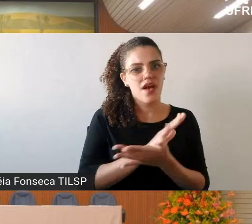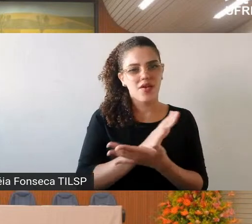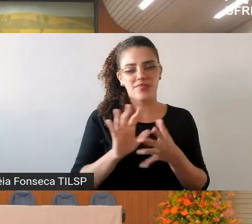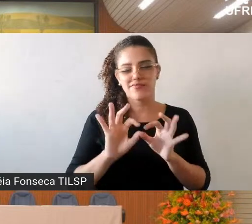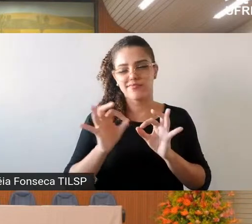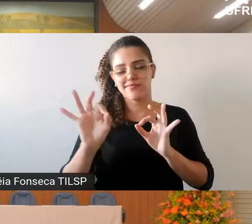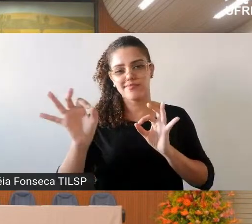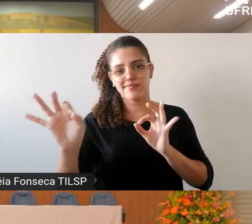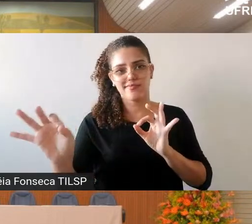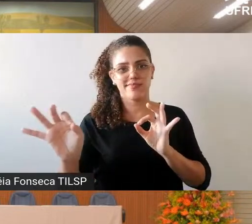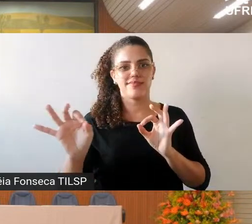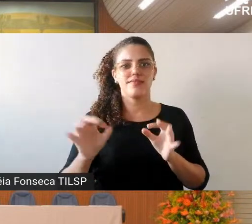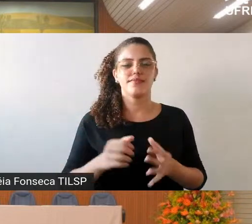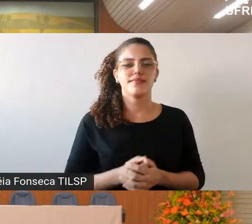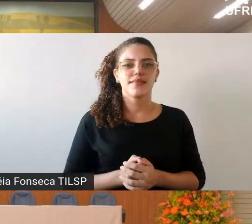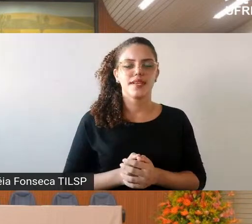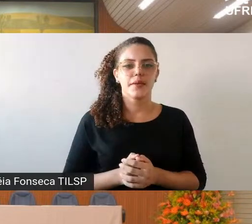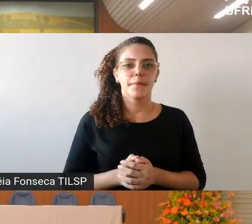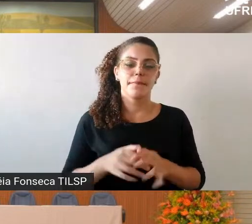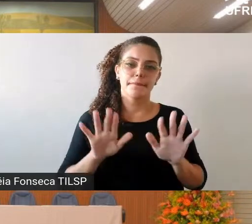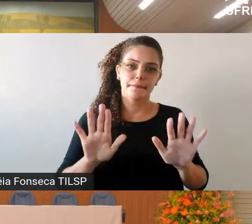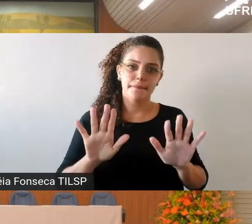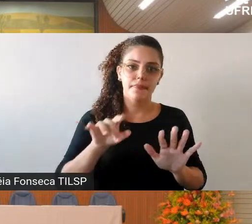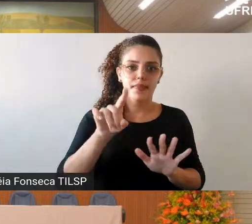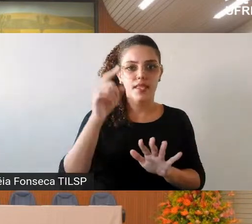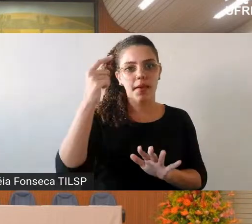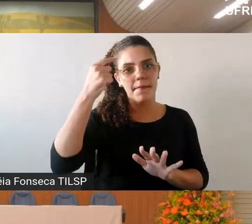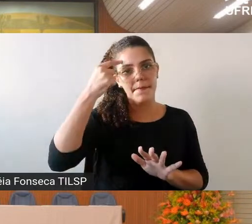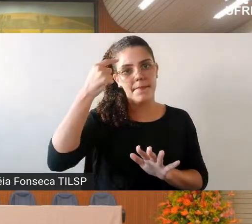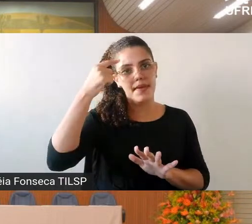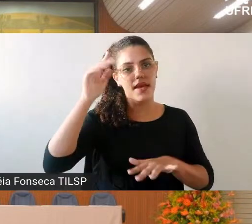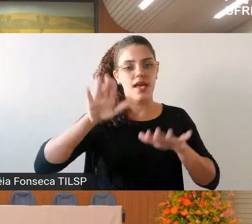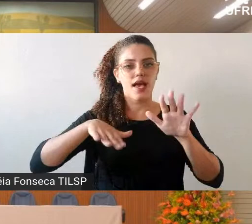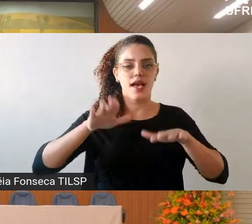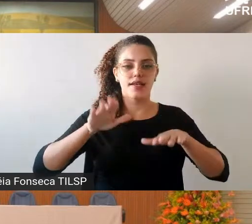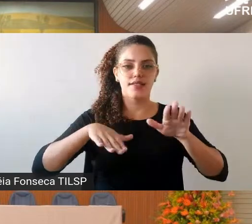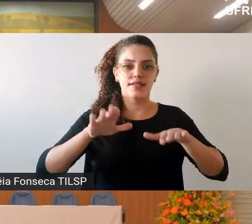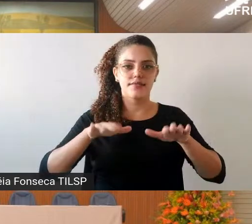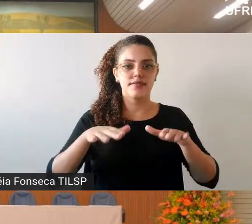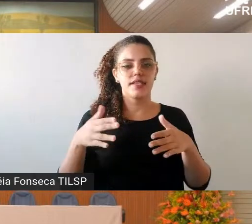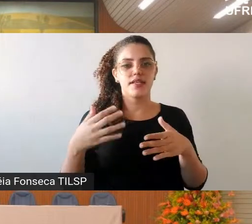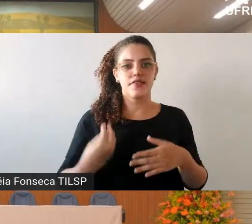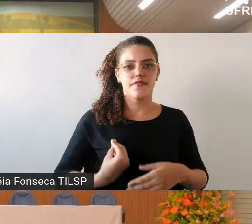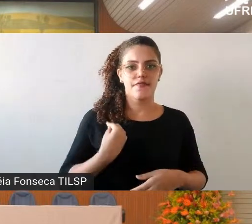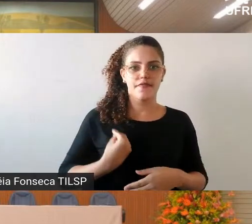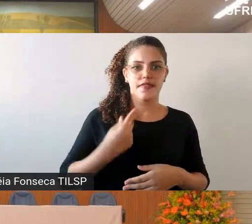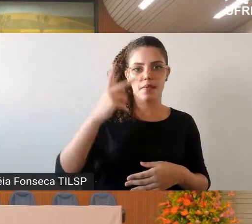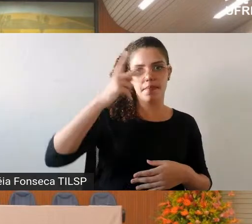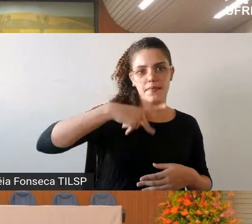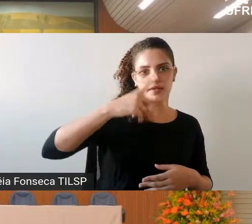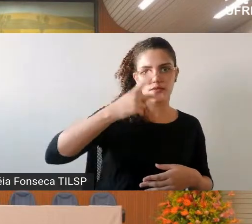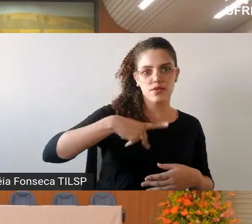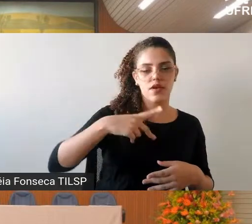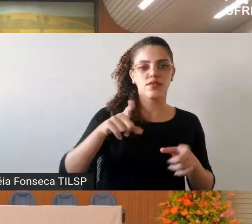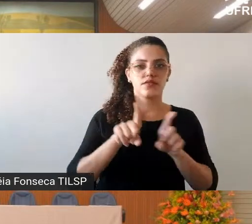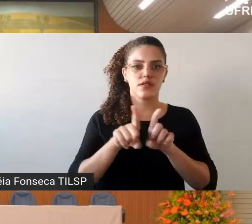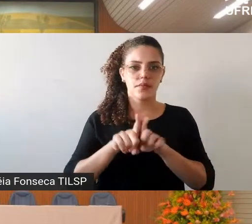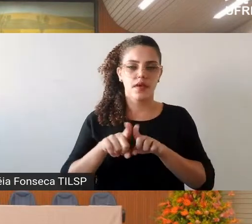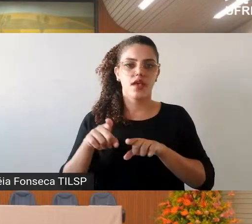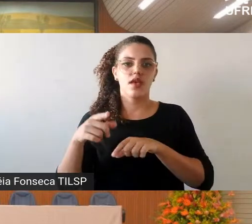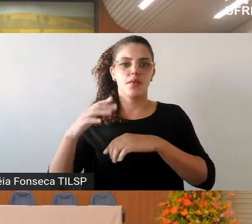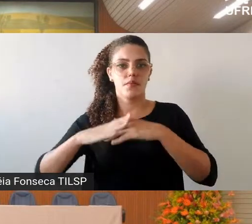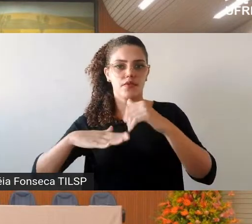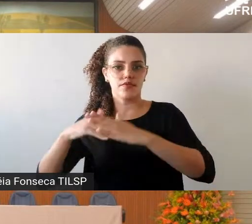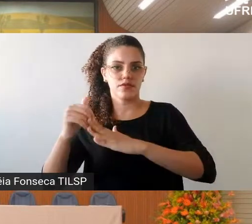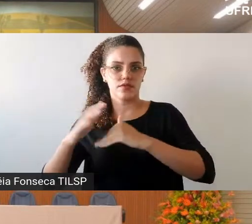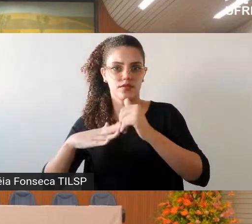seja profissional ou pessoal, a direção, ela é muito mais importante do que a velocidade. E tenho